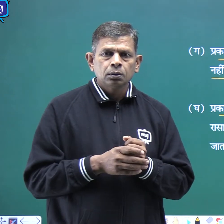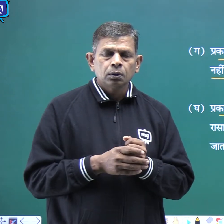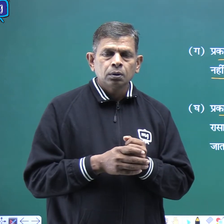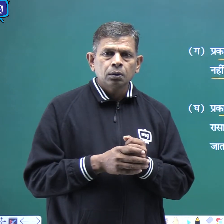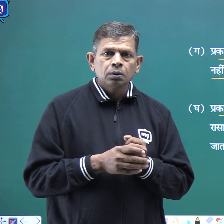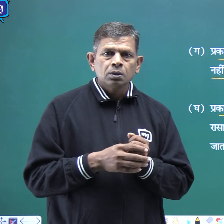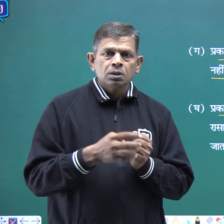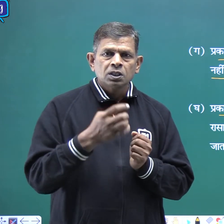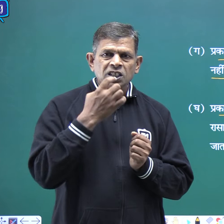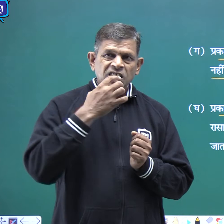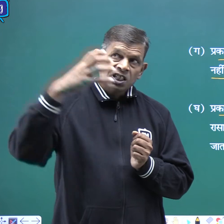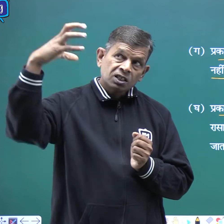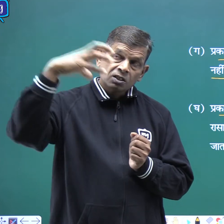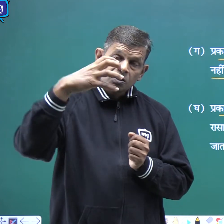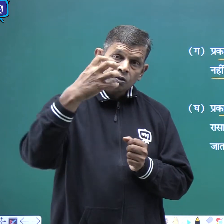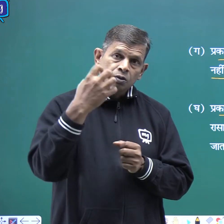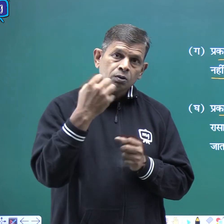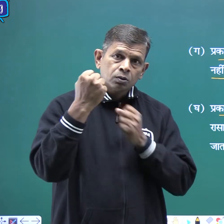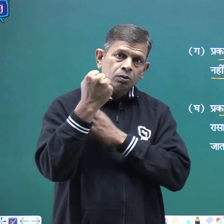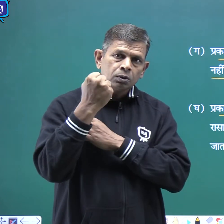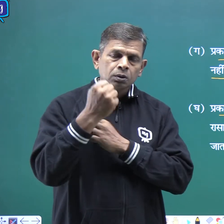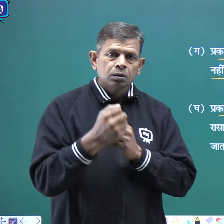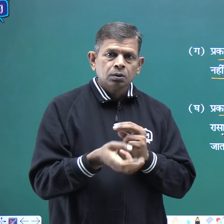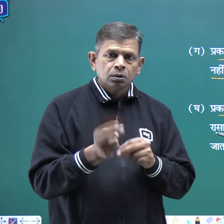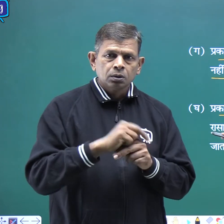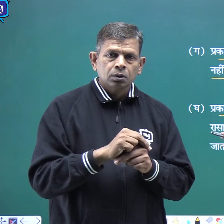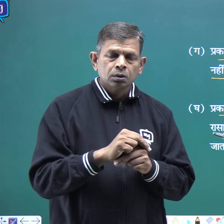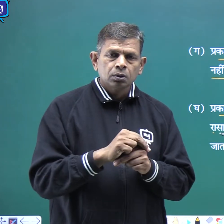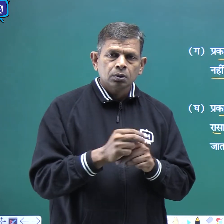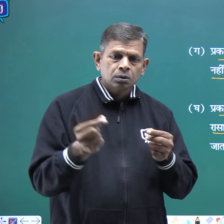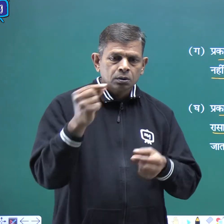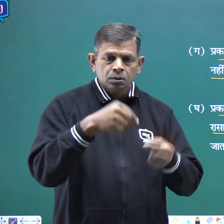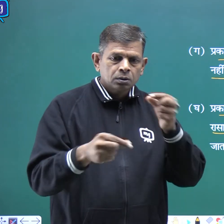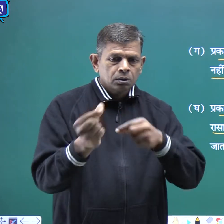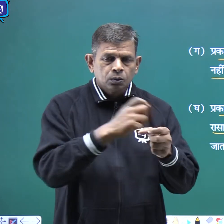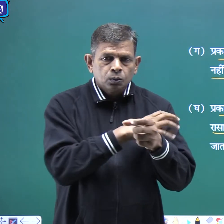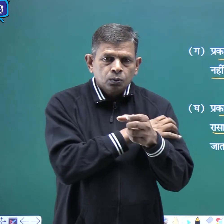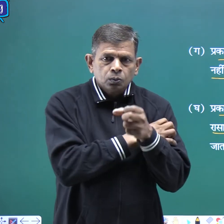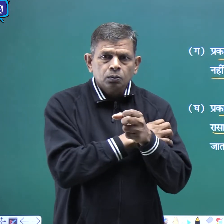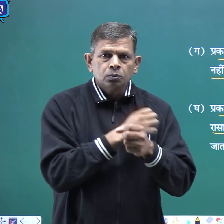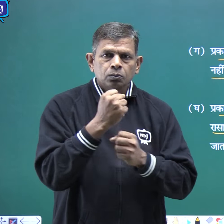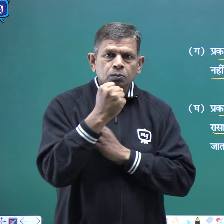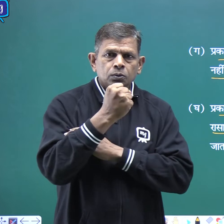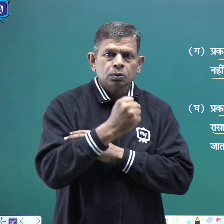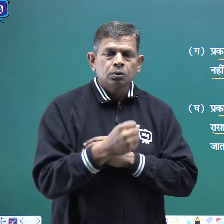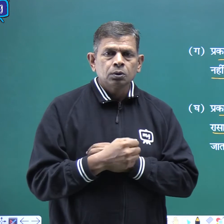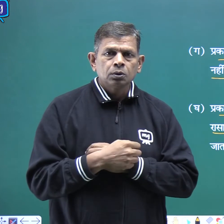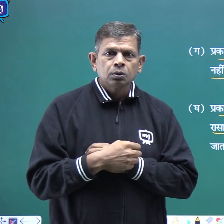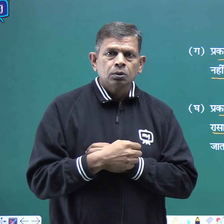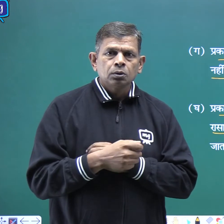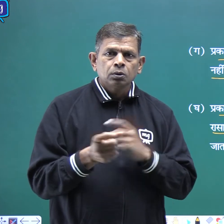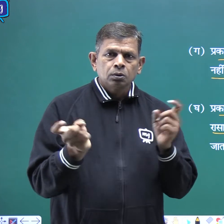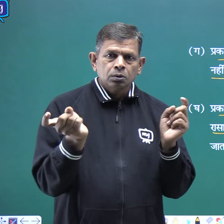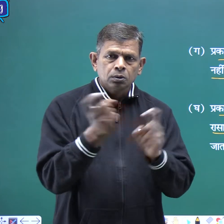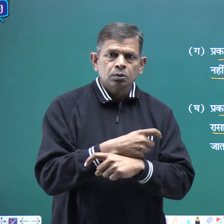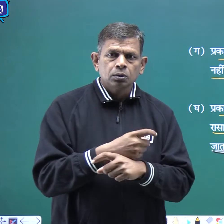सौर ऊर्जा का रासायनिक ऊर्जा में रूपांतरण